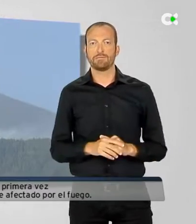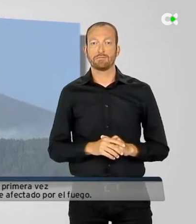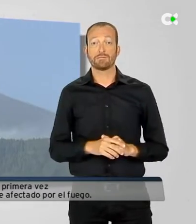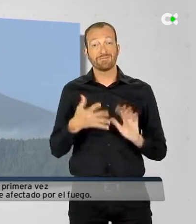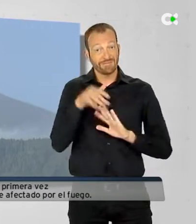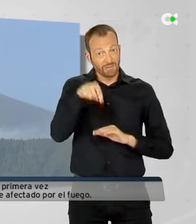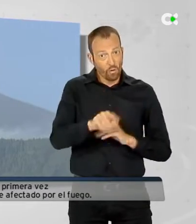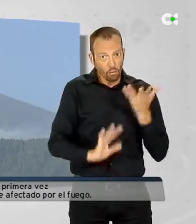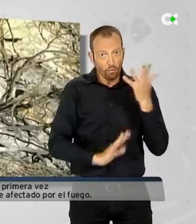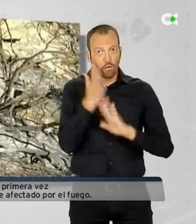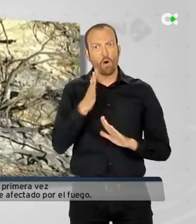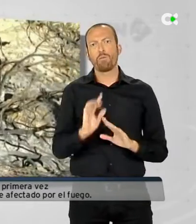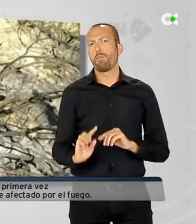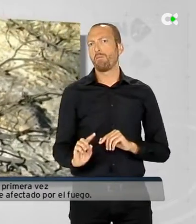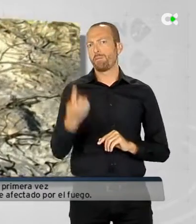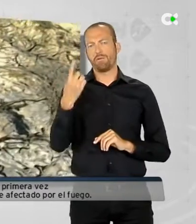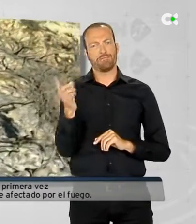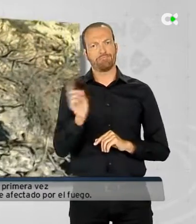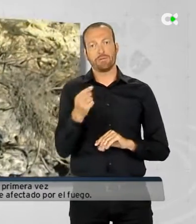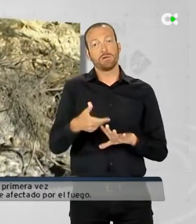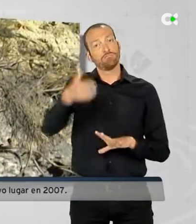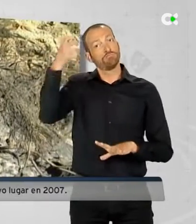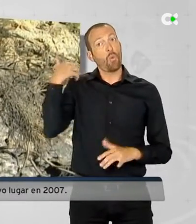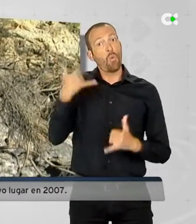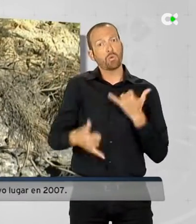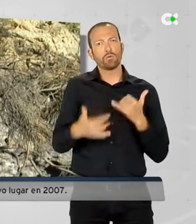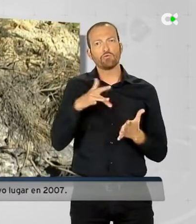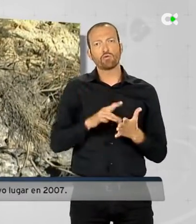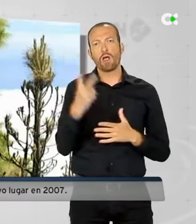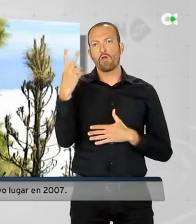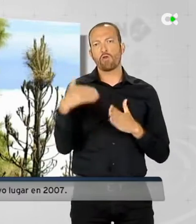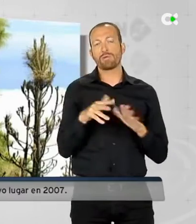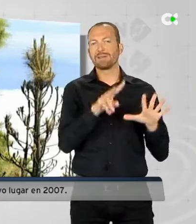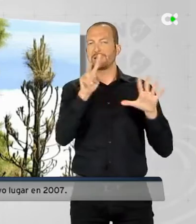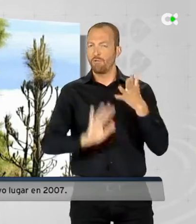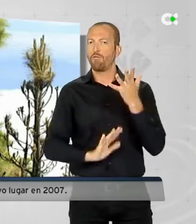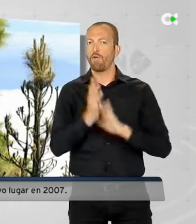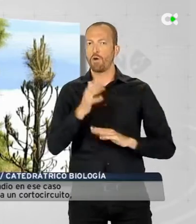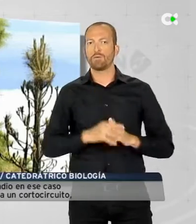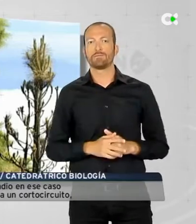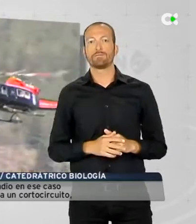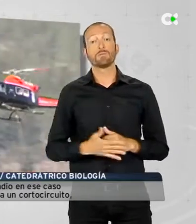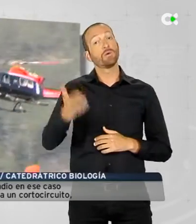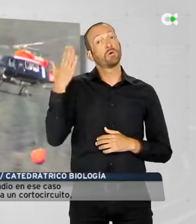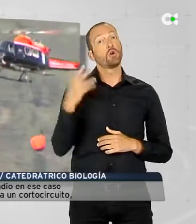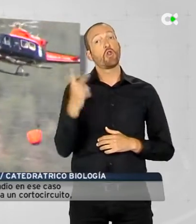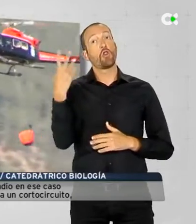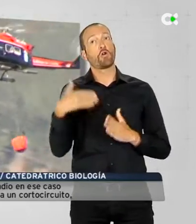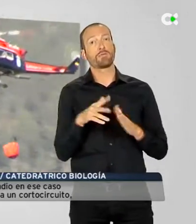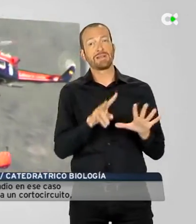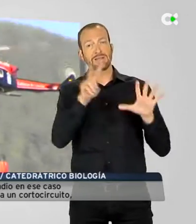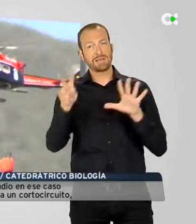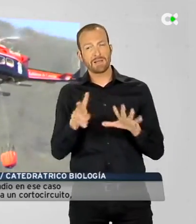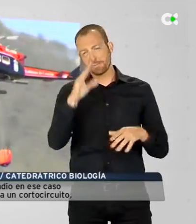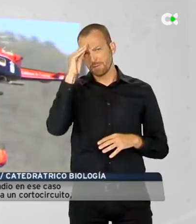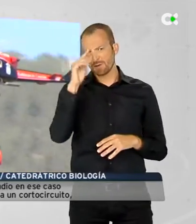la primera vez que este lugar se ve afectado por el fuego. El último tuvo lugar en 2007. Este incendio en aquel caso se lo atribuía a